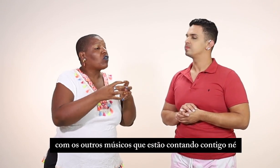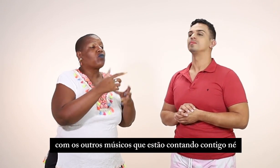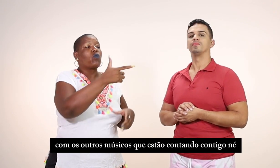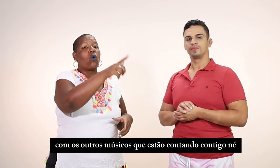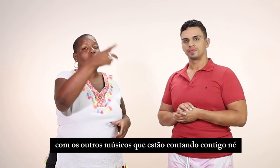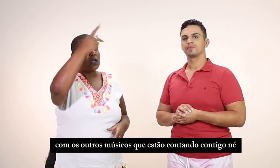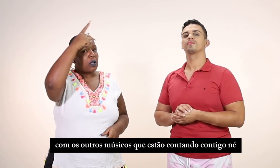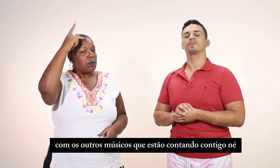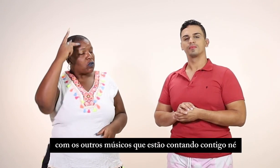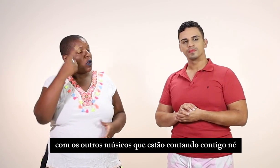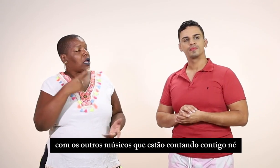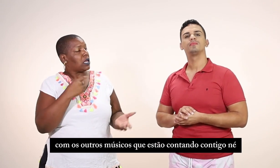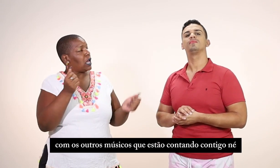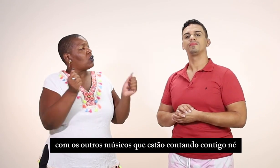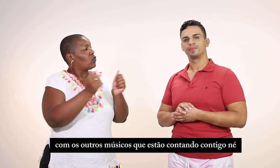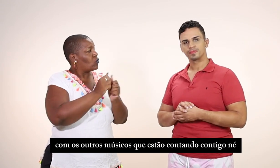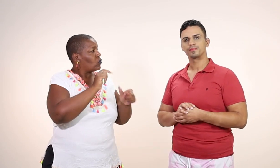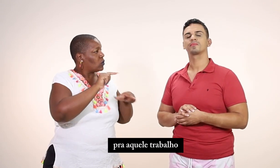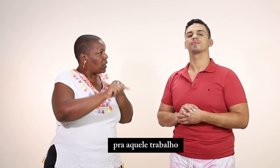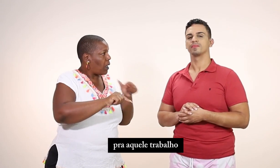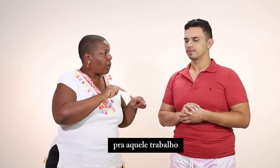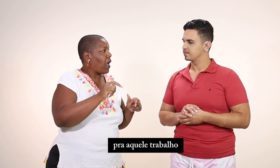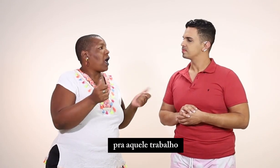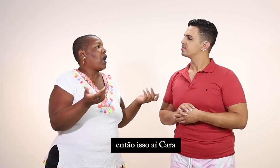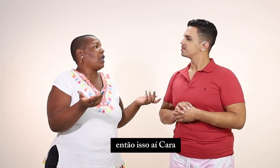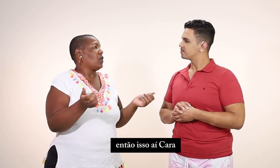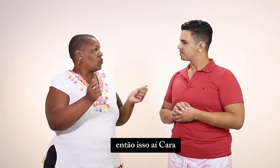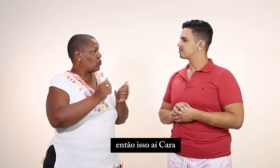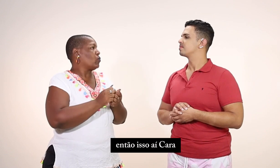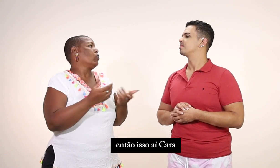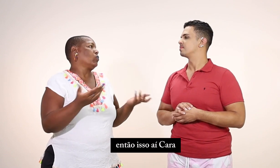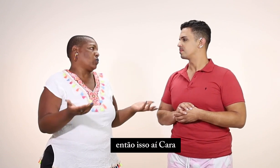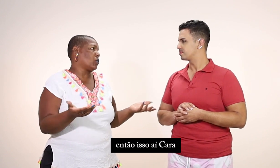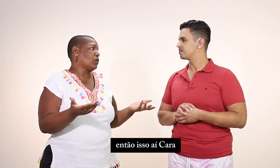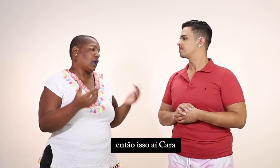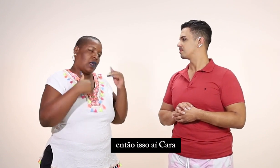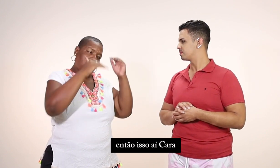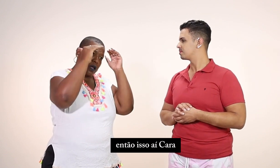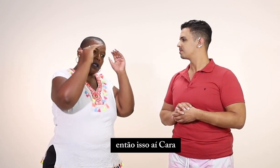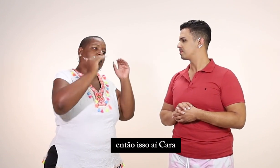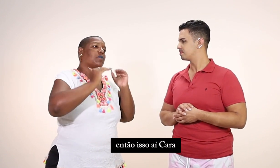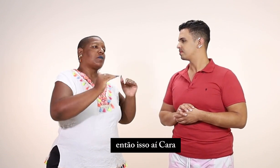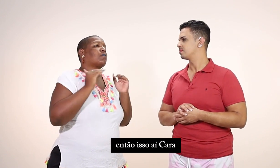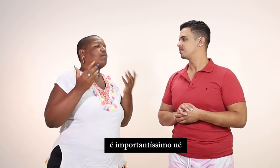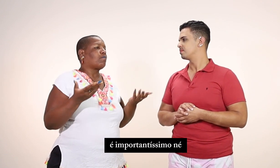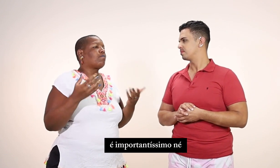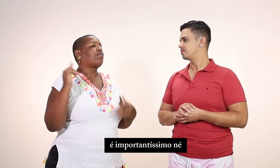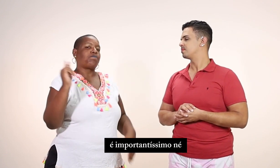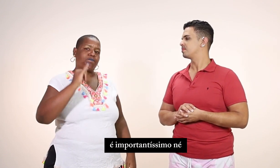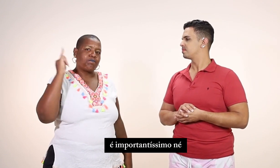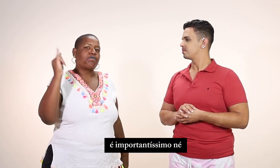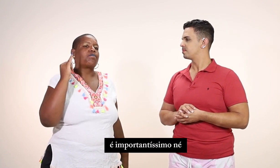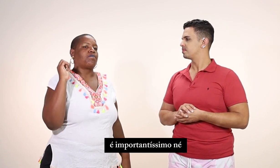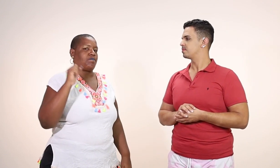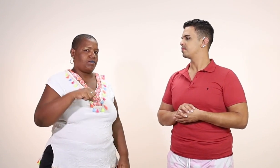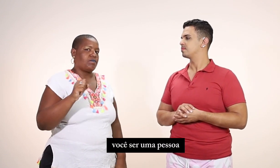estão contando contigo, né? Para aquele trabalho. Então, isso aí, cara, é importantíssimo, né? Você